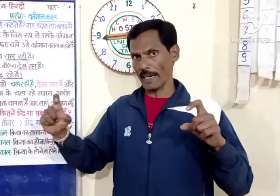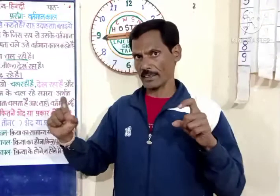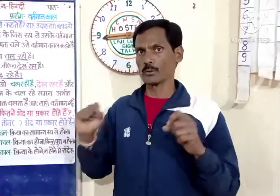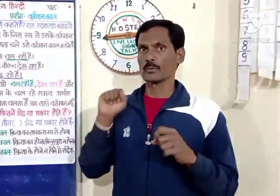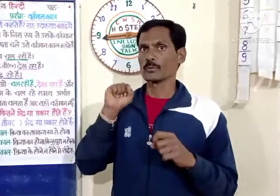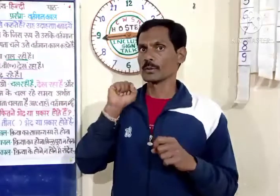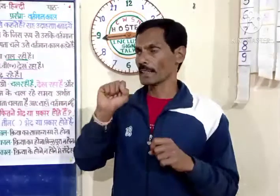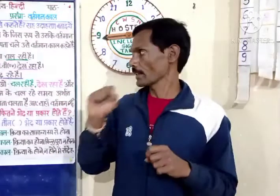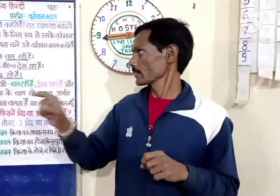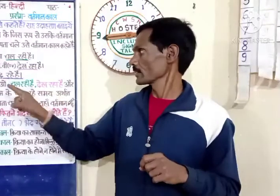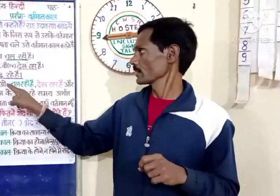वाक्यों की